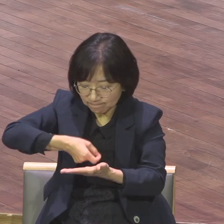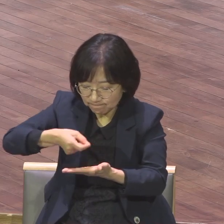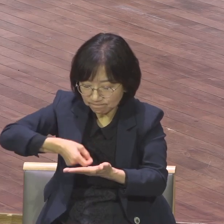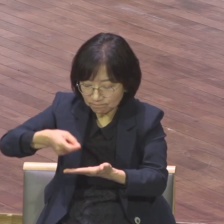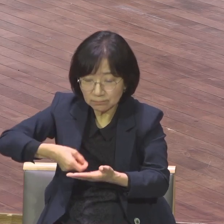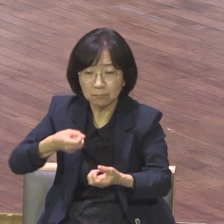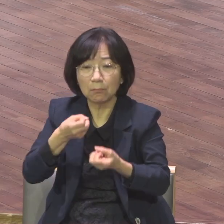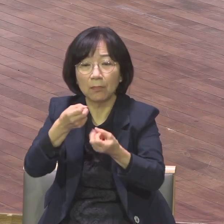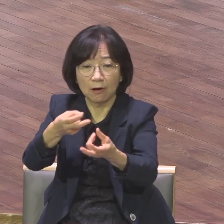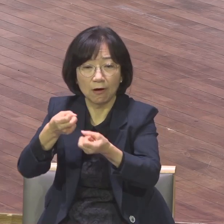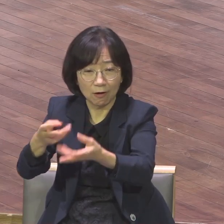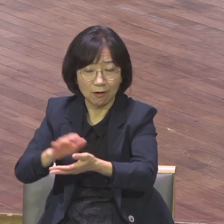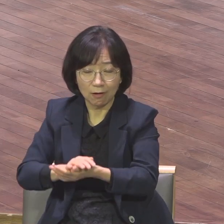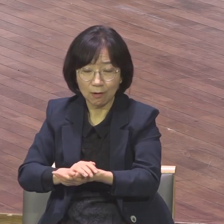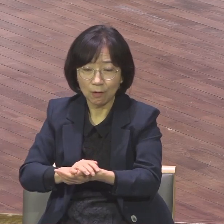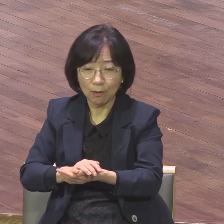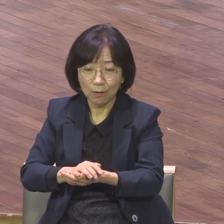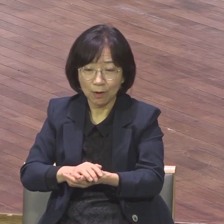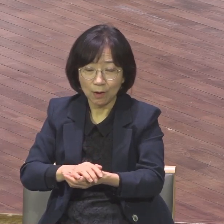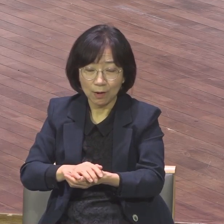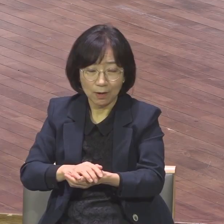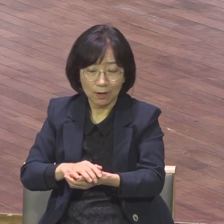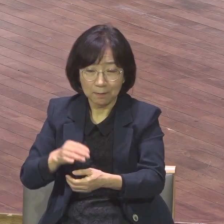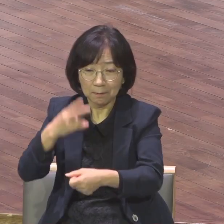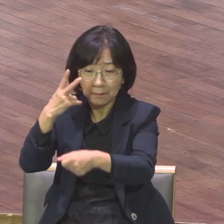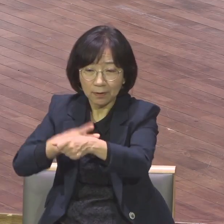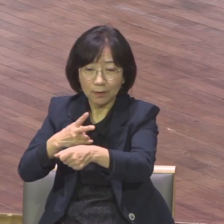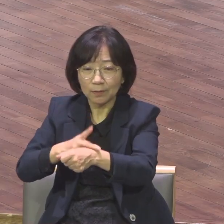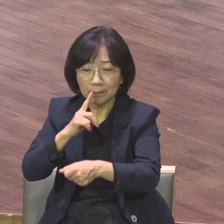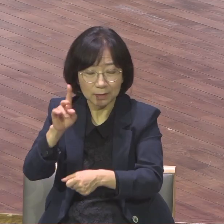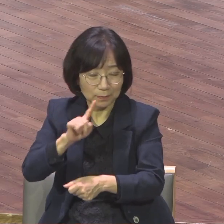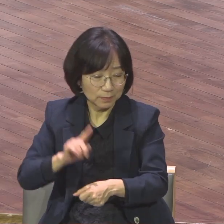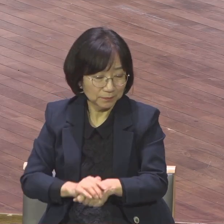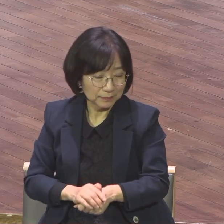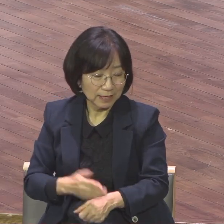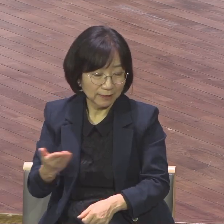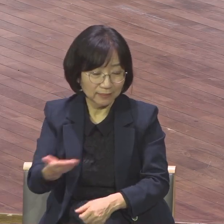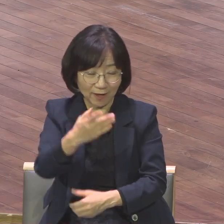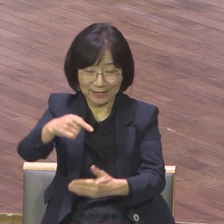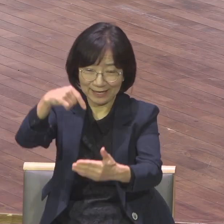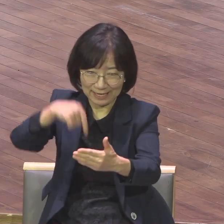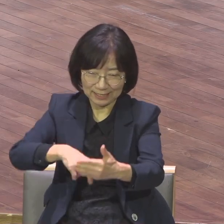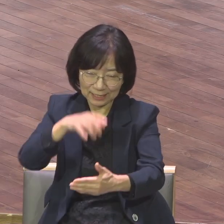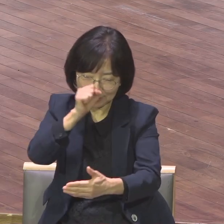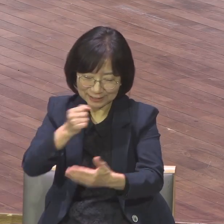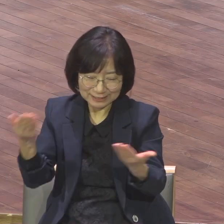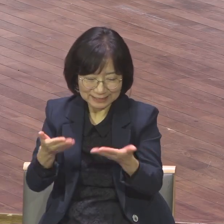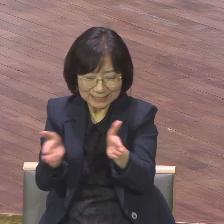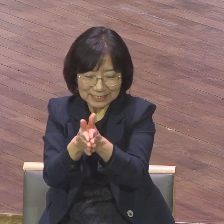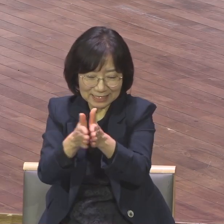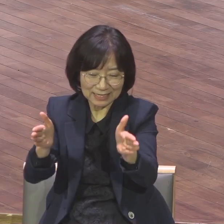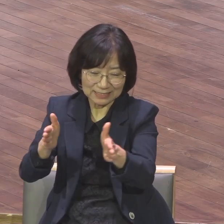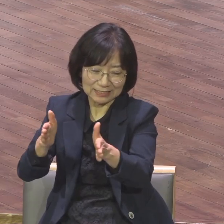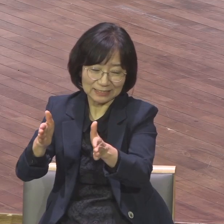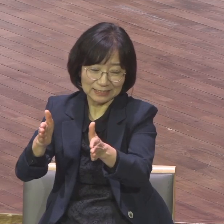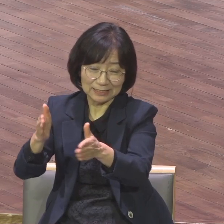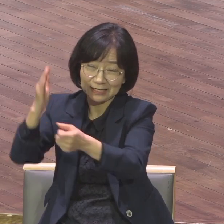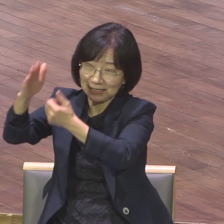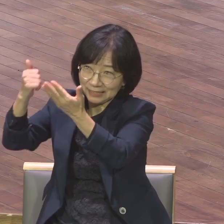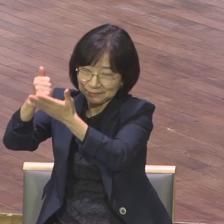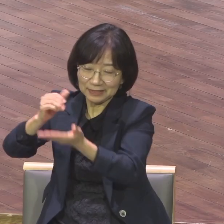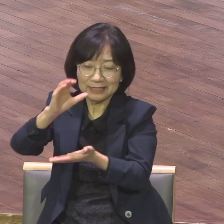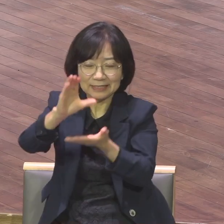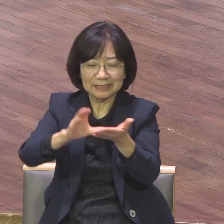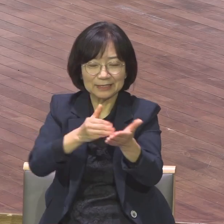이렇게 고백을 하죠. 강조합니다. 빌립보 1장 6절에 너희 안에 착한 일을 시작하시니가 그리스도 예수의